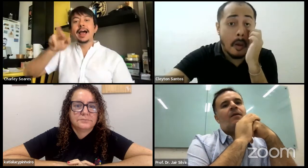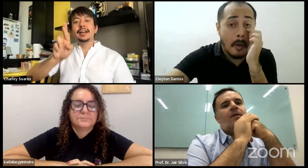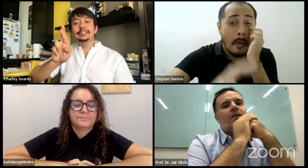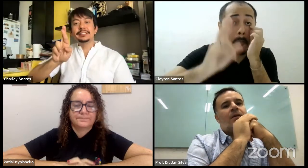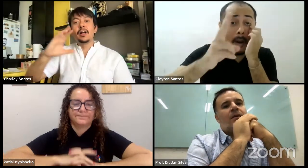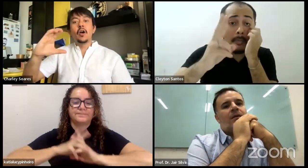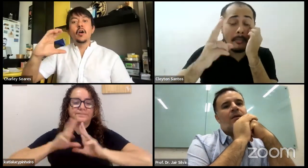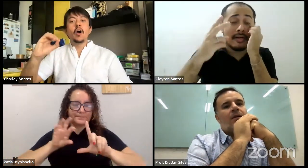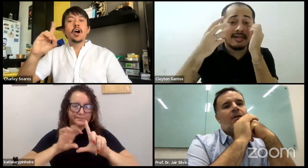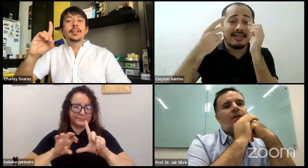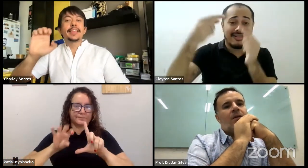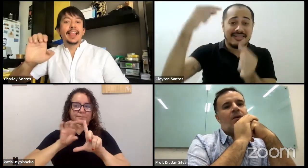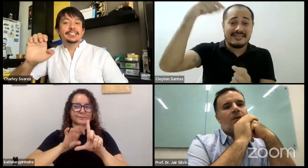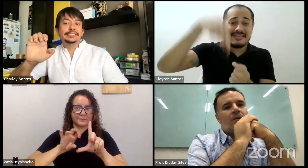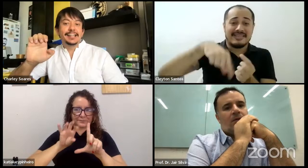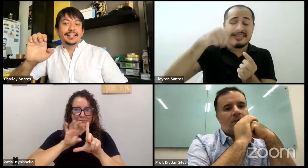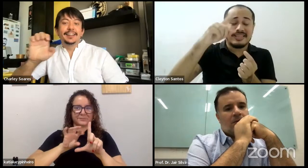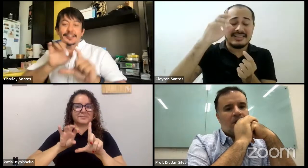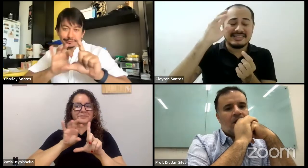colocar